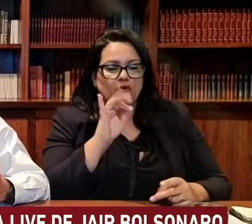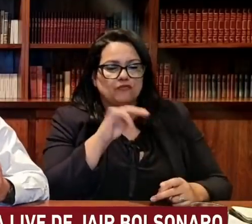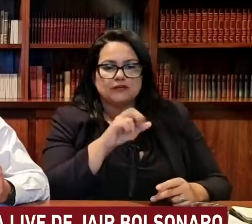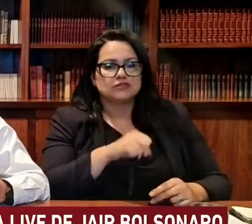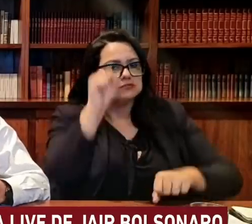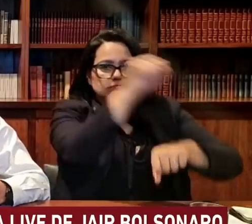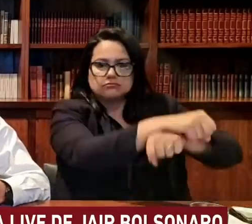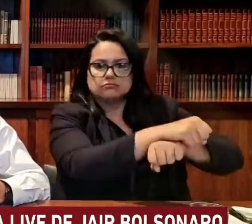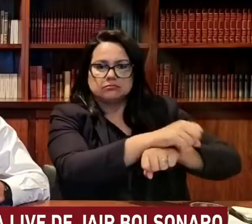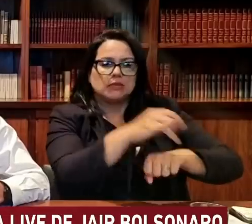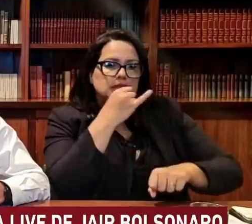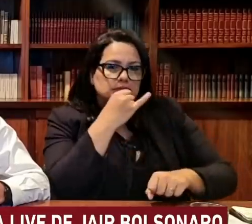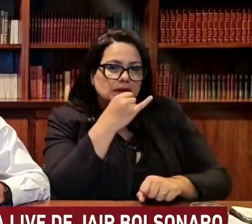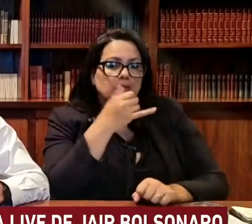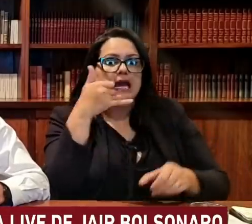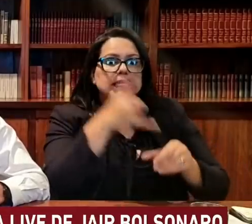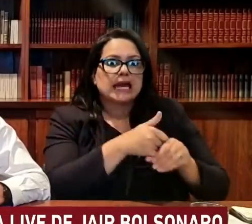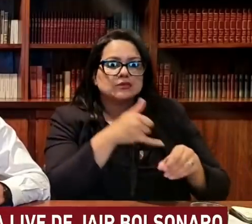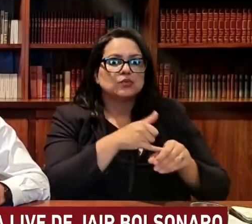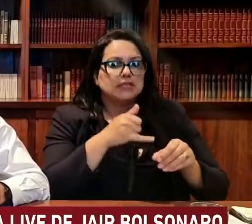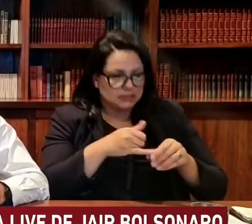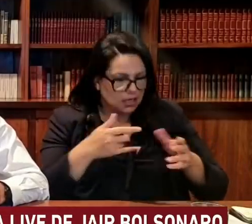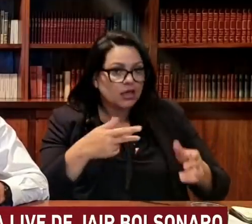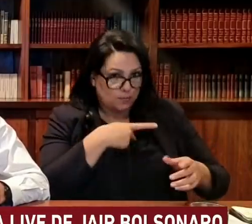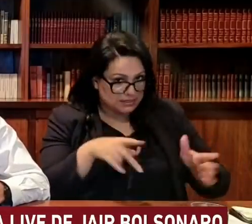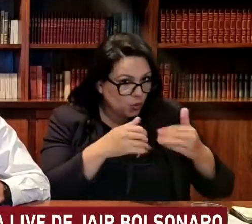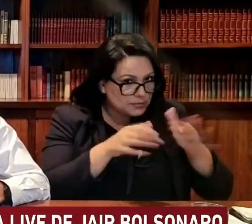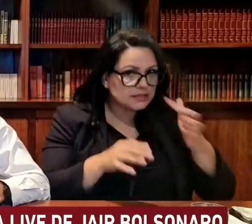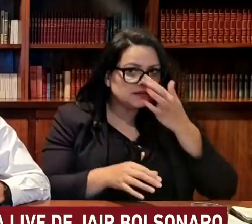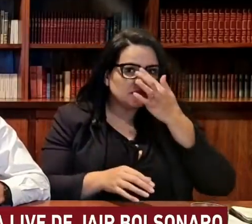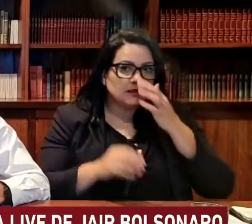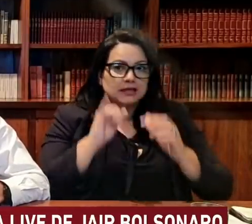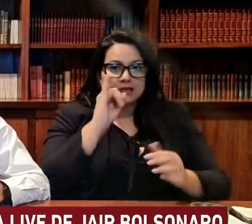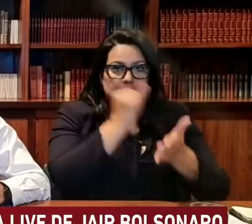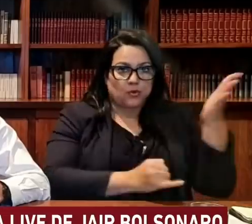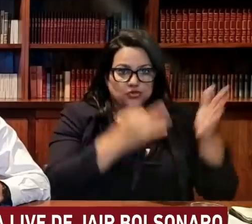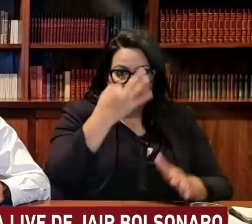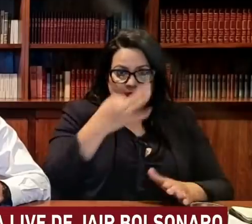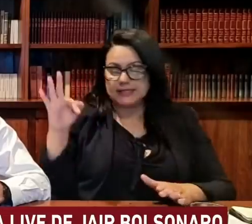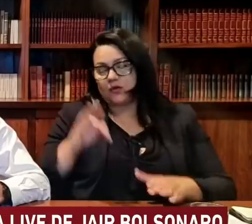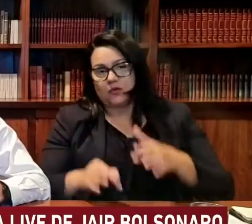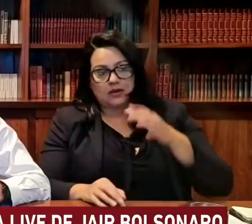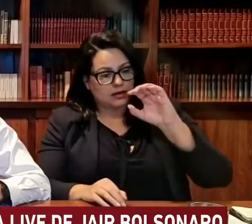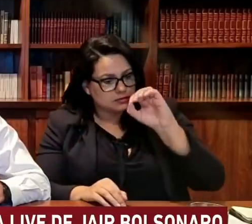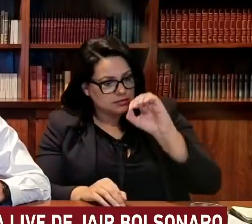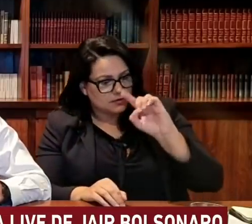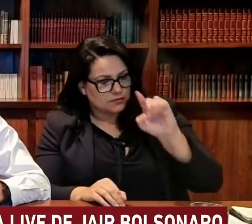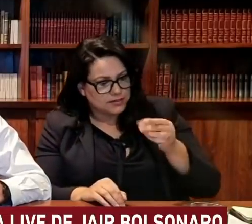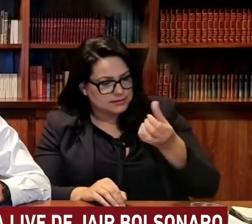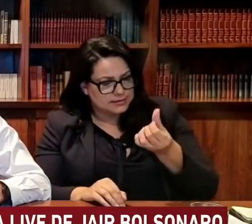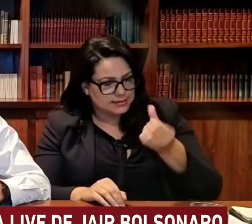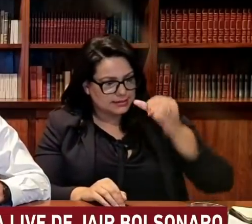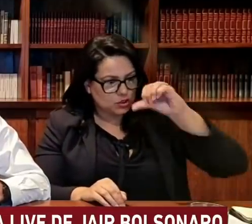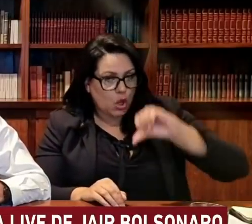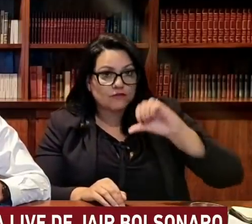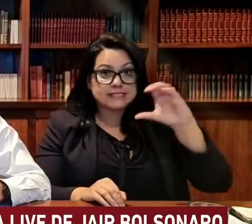combustíveis. Por exemplo, a gasolina, desde quando eu assumi, o imposto federal é cobrado 69 centavos por litro. O diesel,